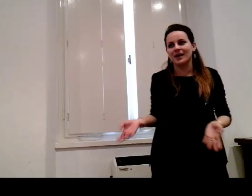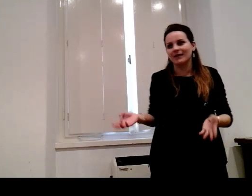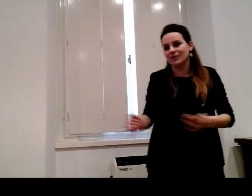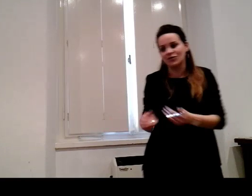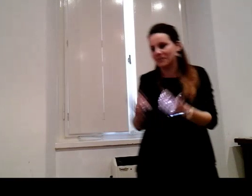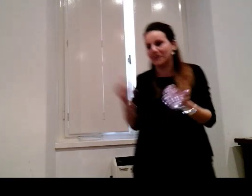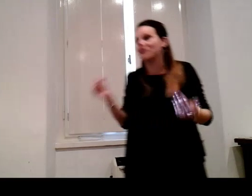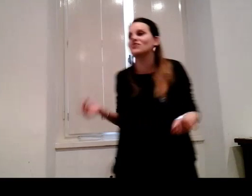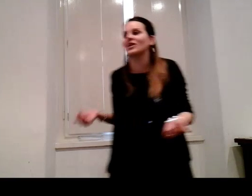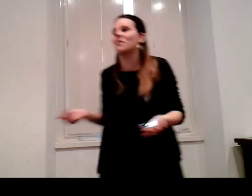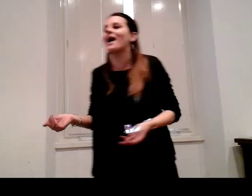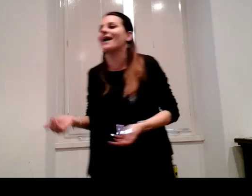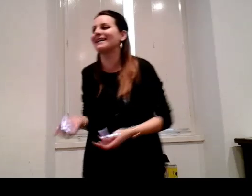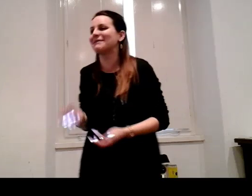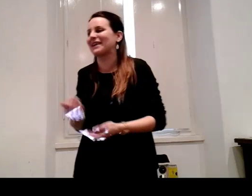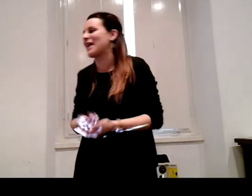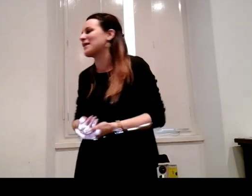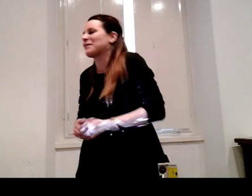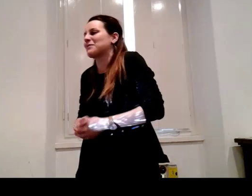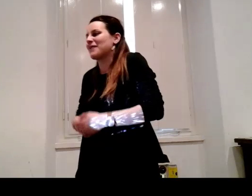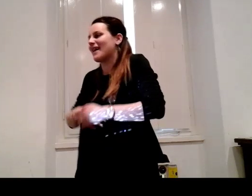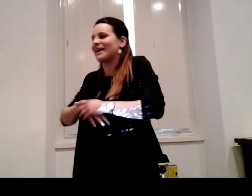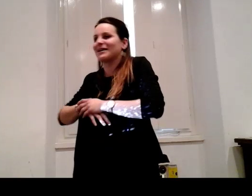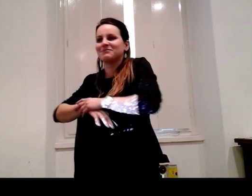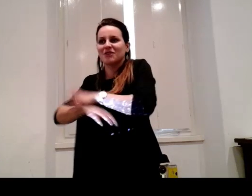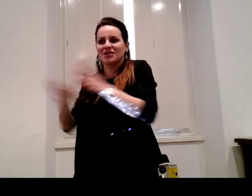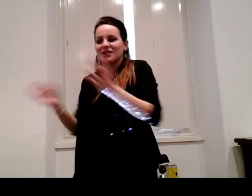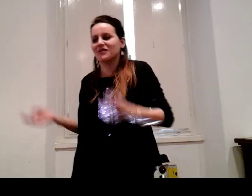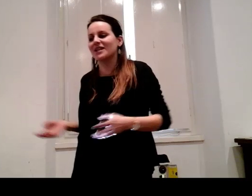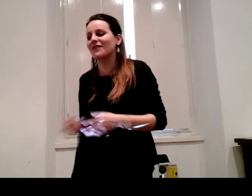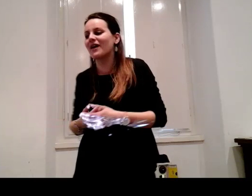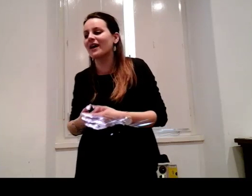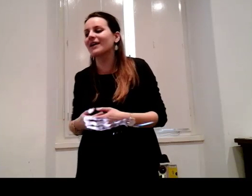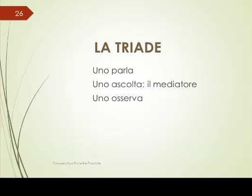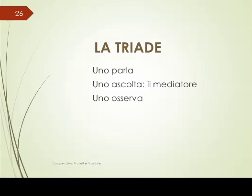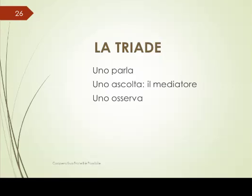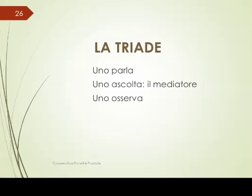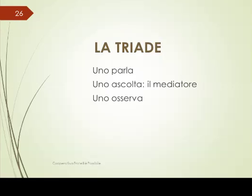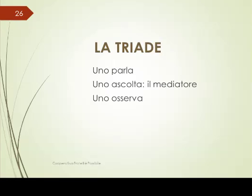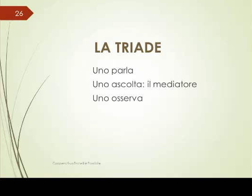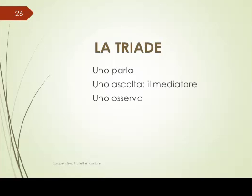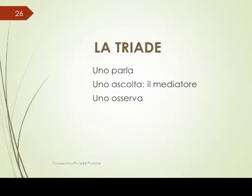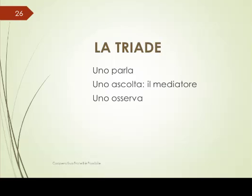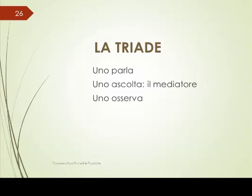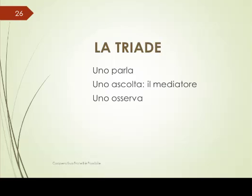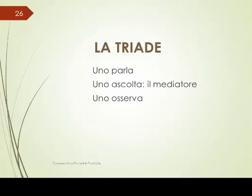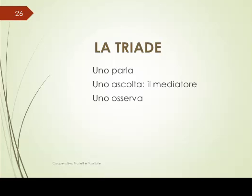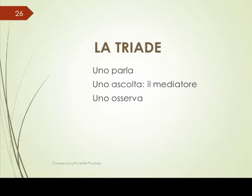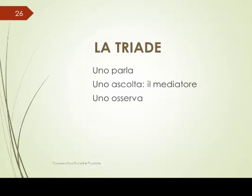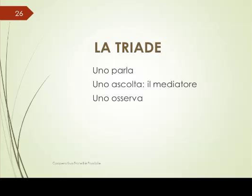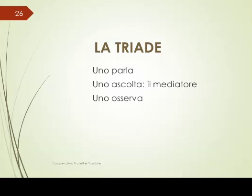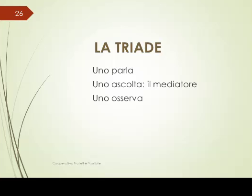bravi, non lo saremo mai, perché è proprio una cosa difficile da fare, vi chiedo di fare un'esperienza, un